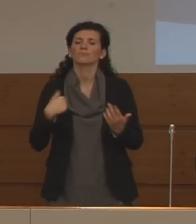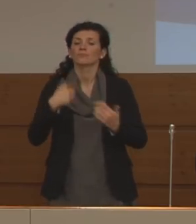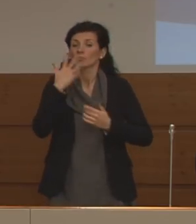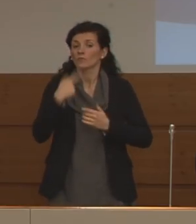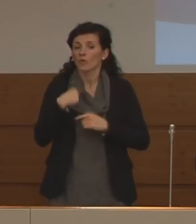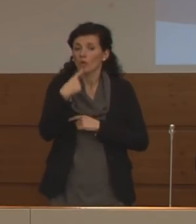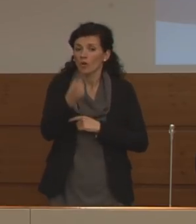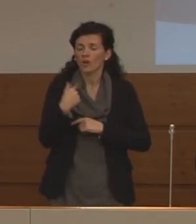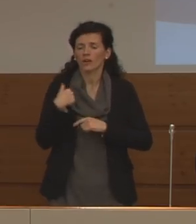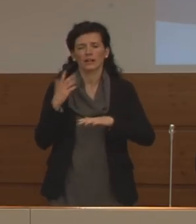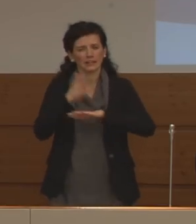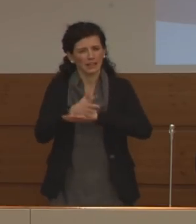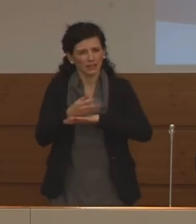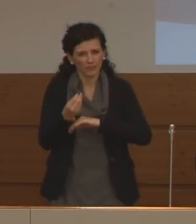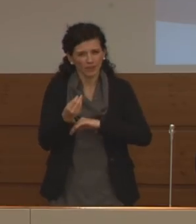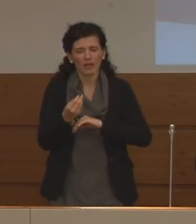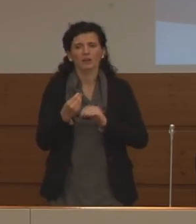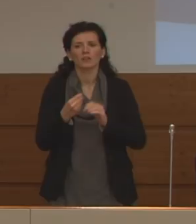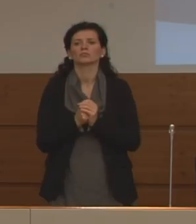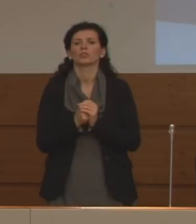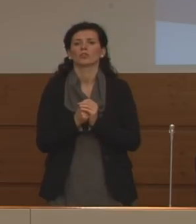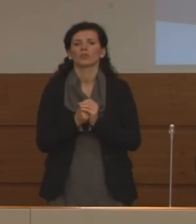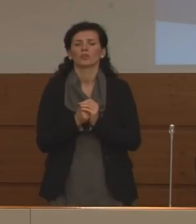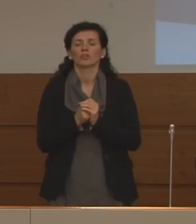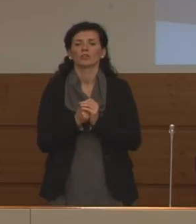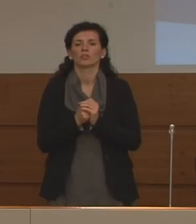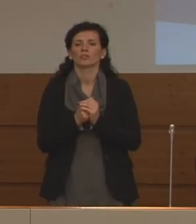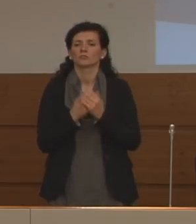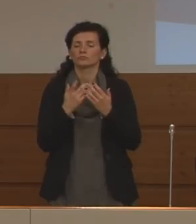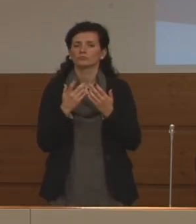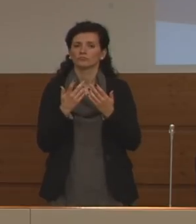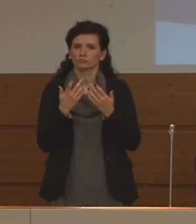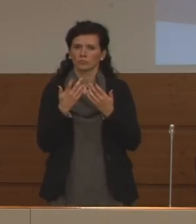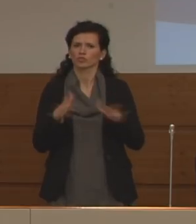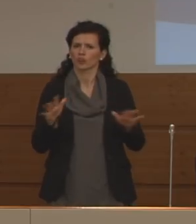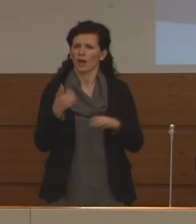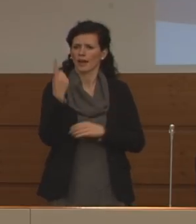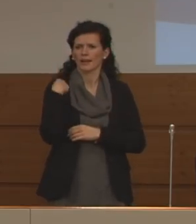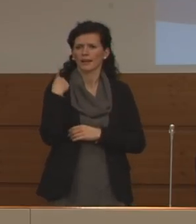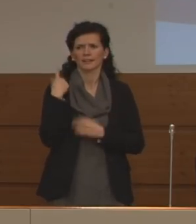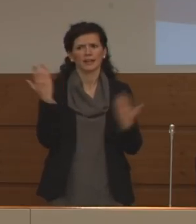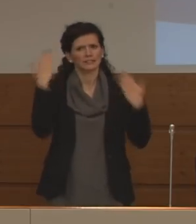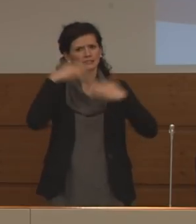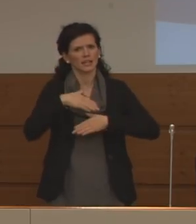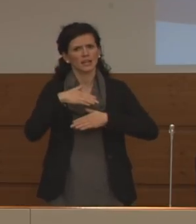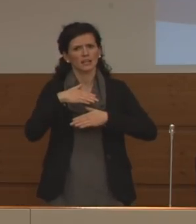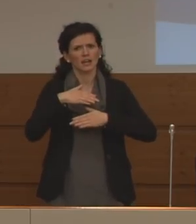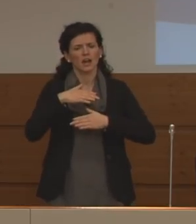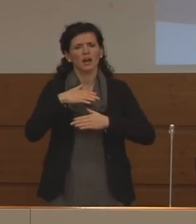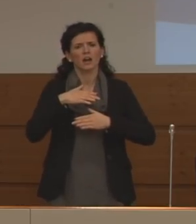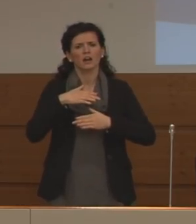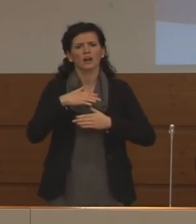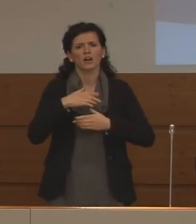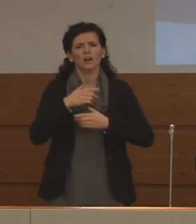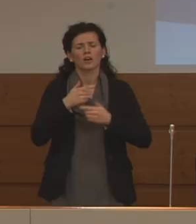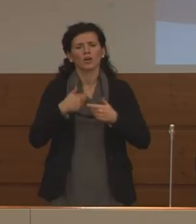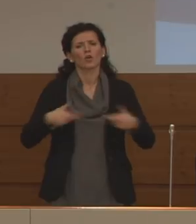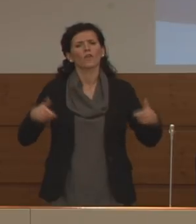sottolineare che dopo quanto è stato comunicato ieri sera in conferenza stampa